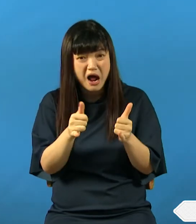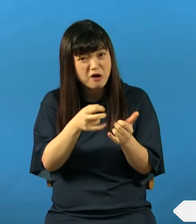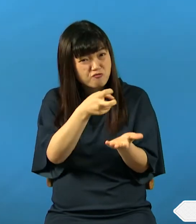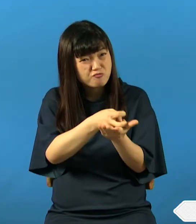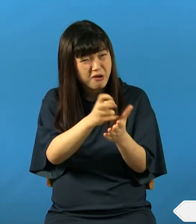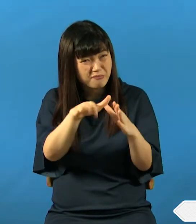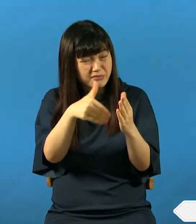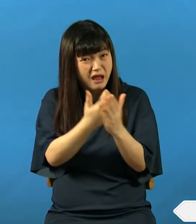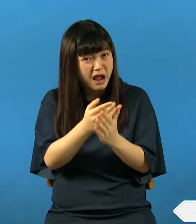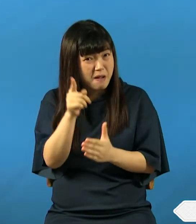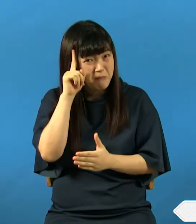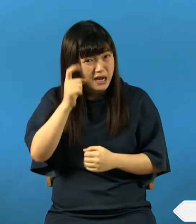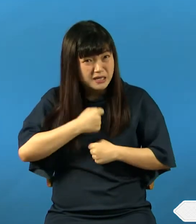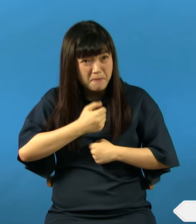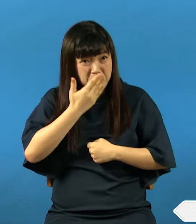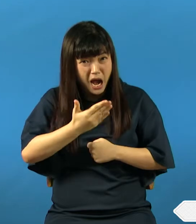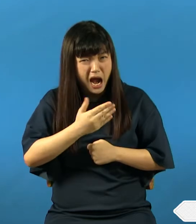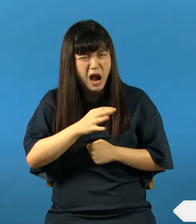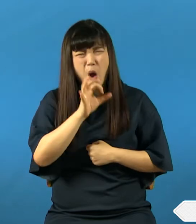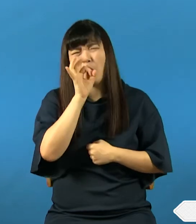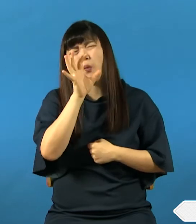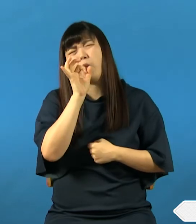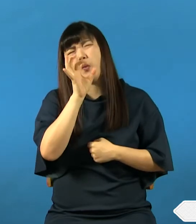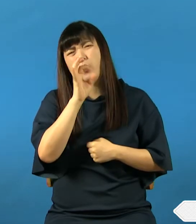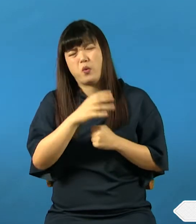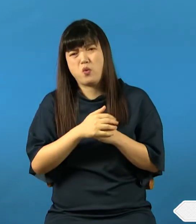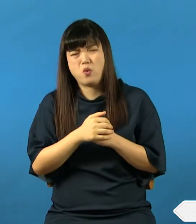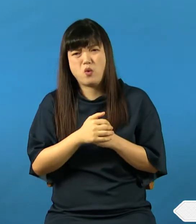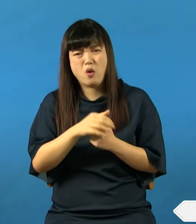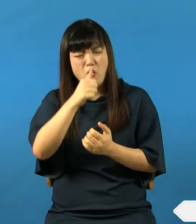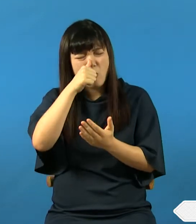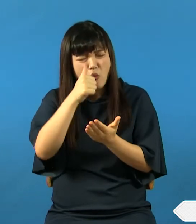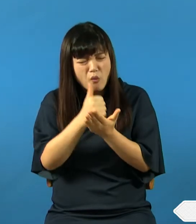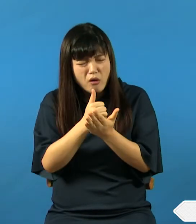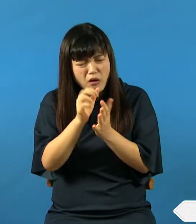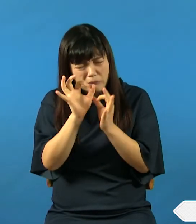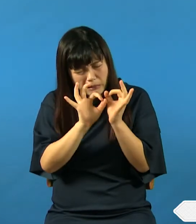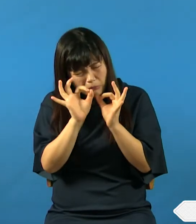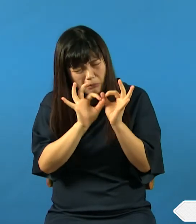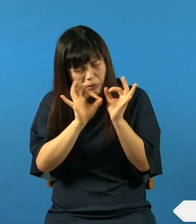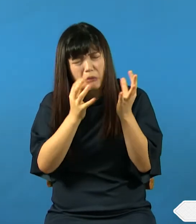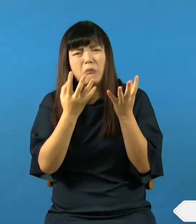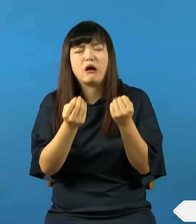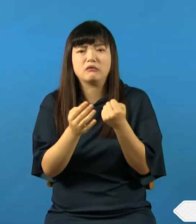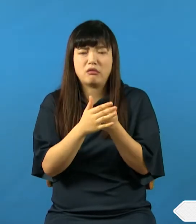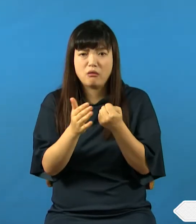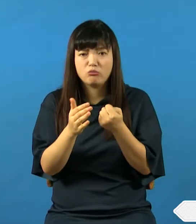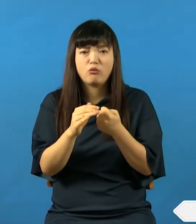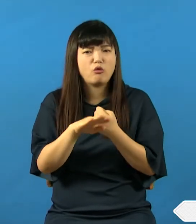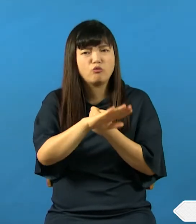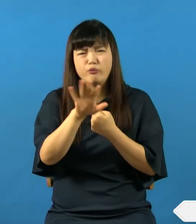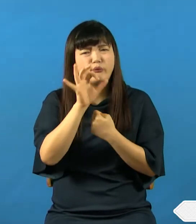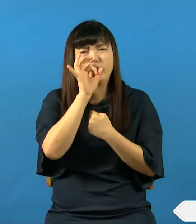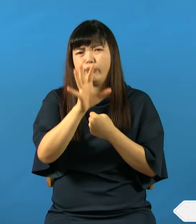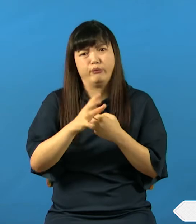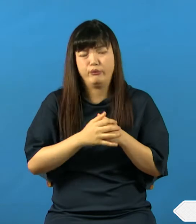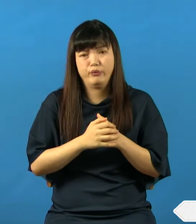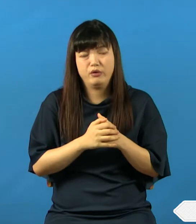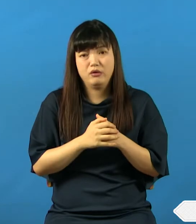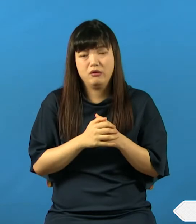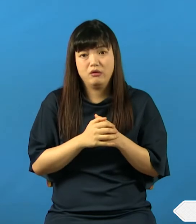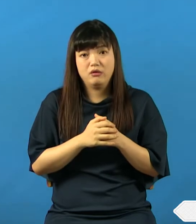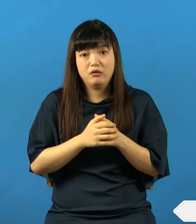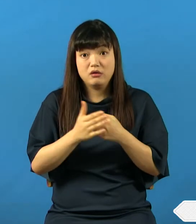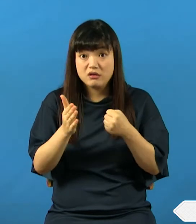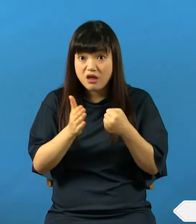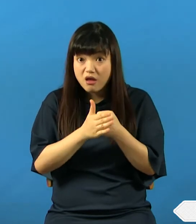인간이 율법을 다 지킬 수 있습니까? 그 많은 율법을. 죄에 매여 사는 우리 인간으로서는 그건 불가능한